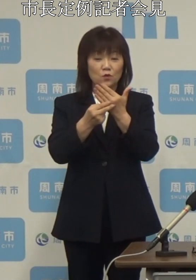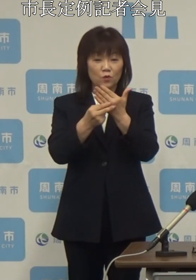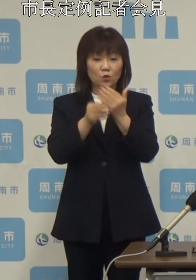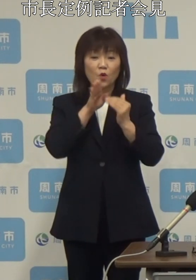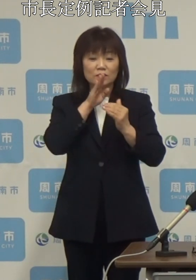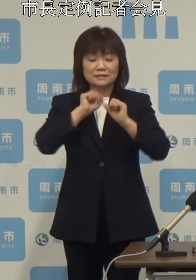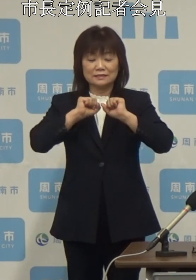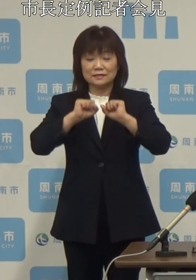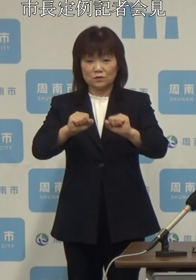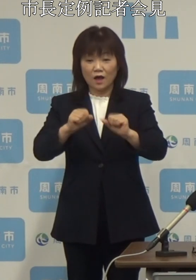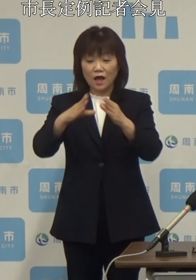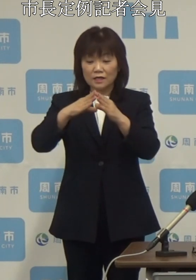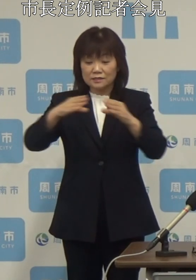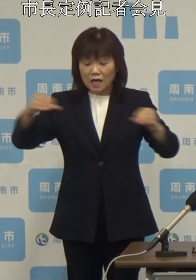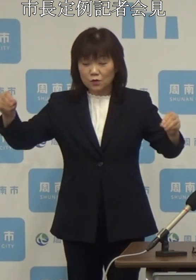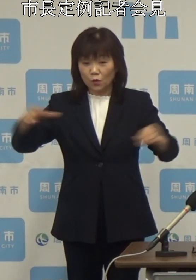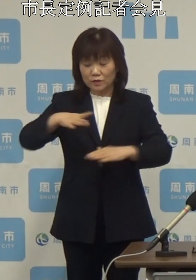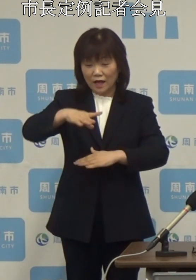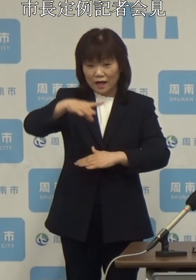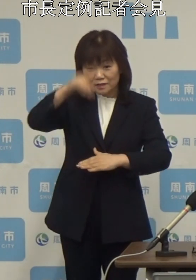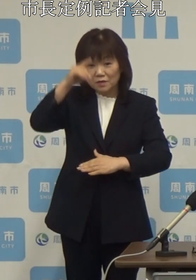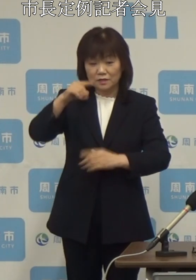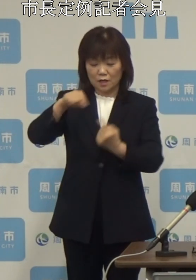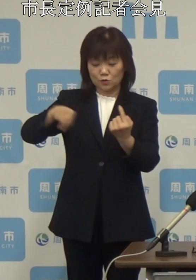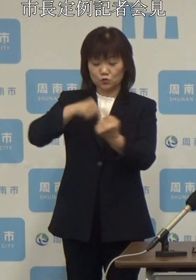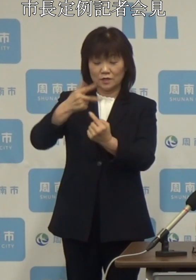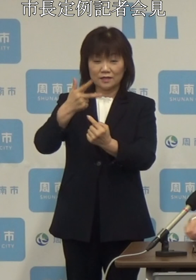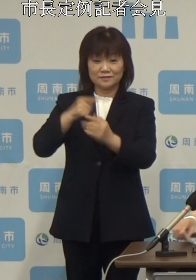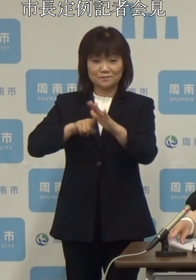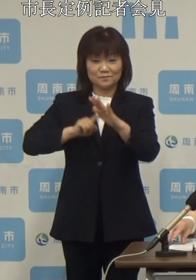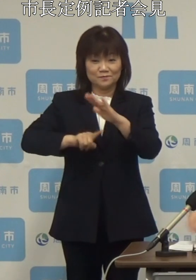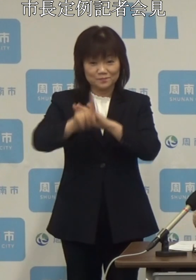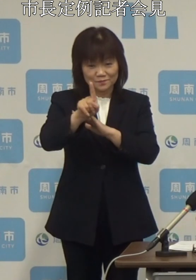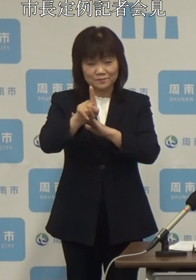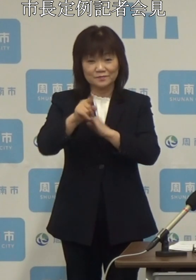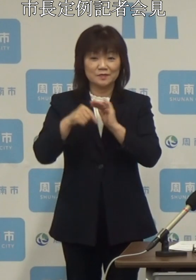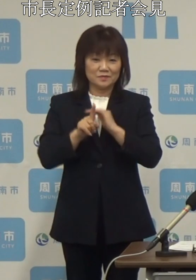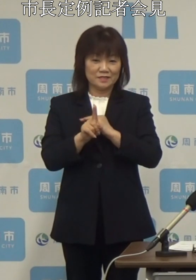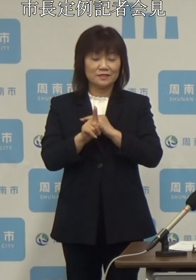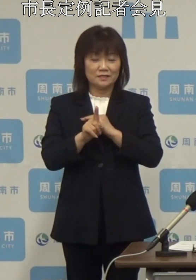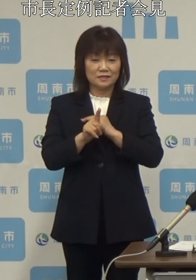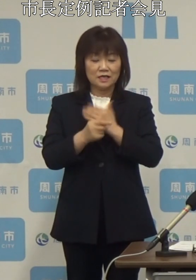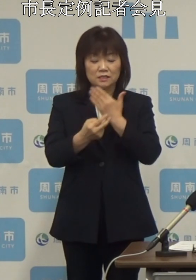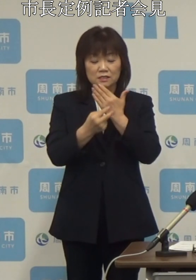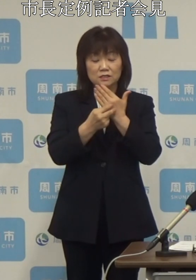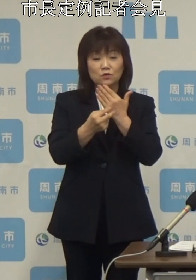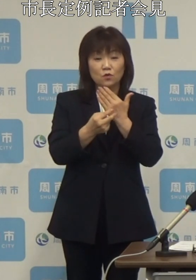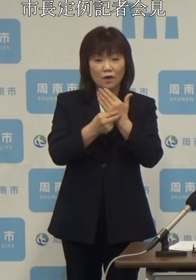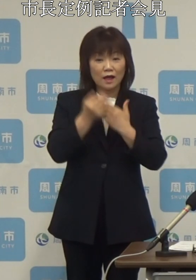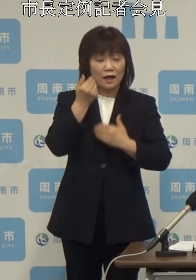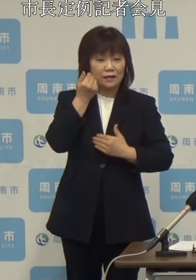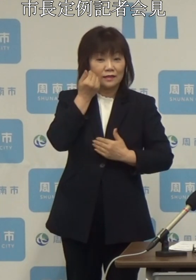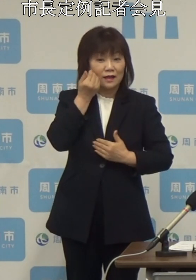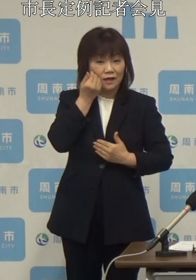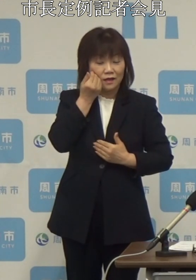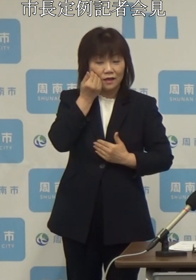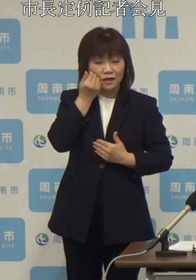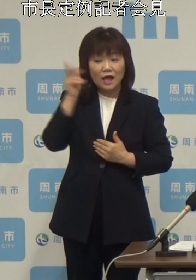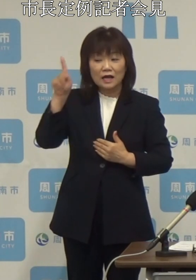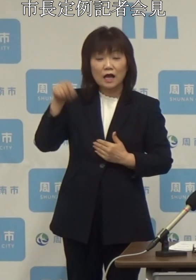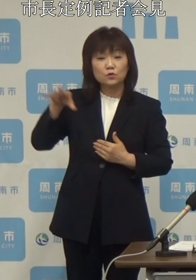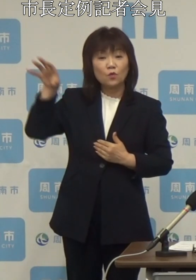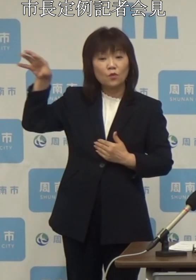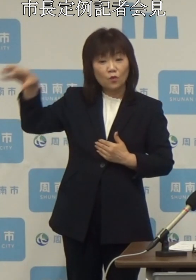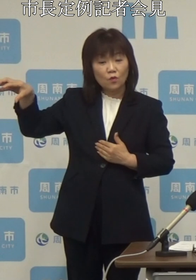実施は全国初の取り組みとなります。診療は鹿野診療所の